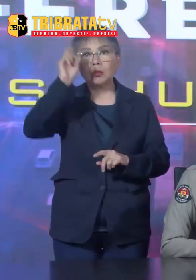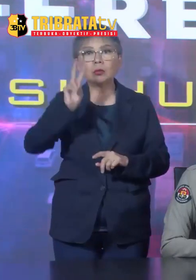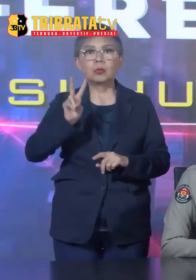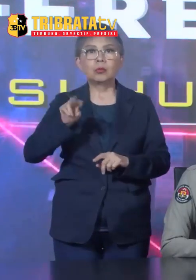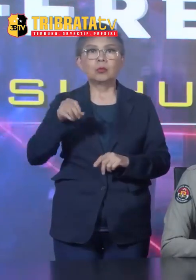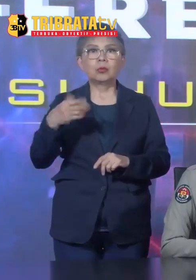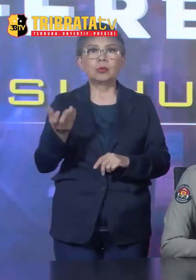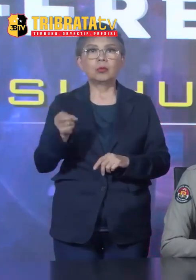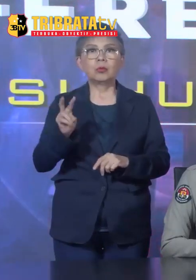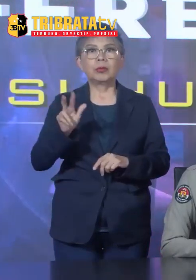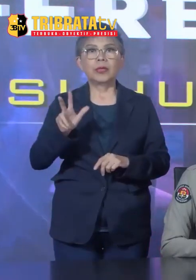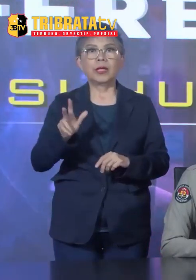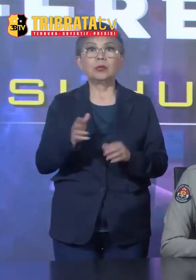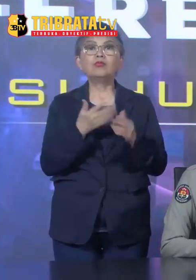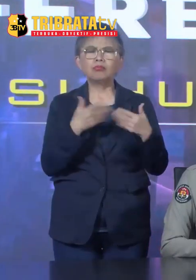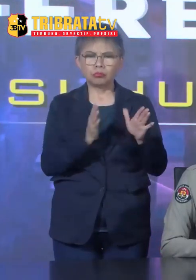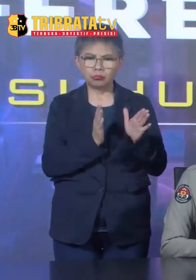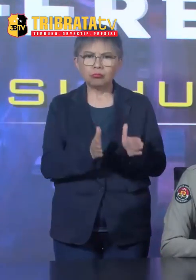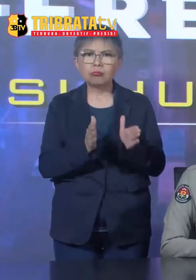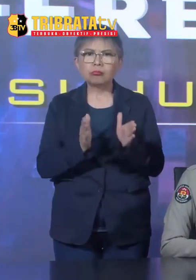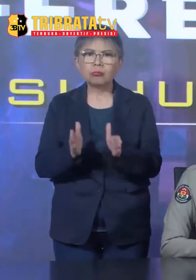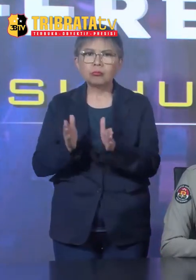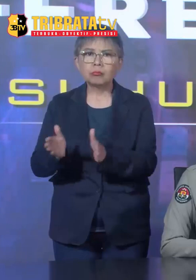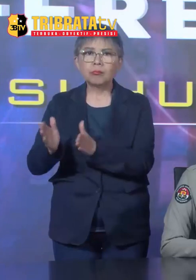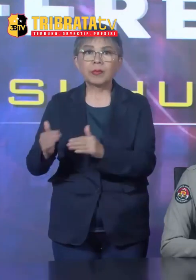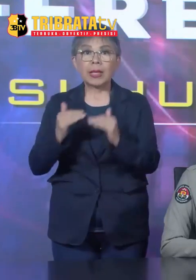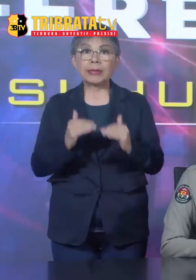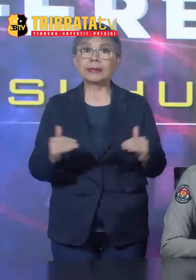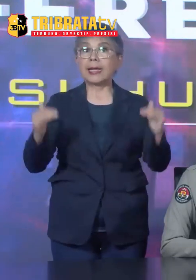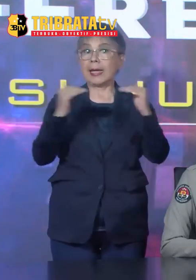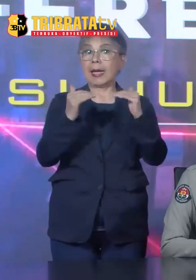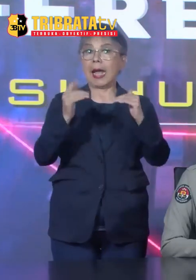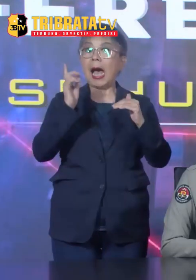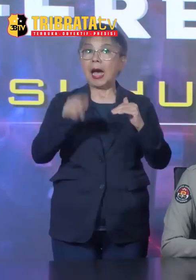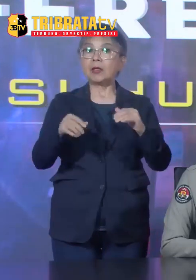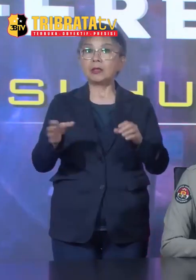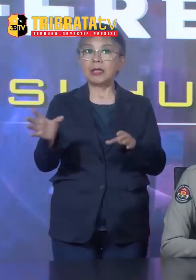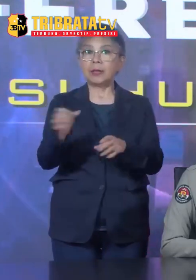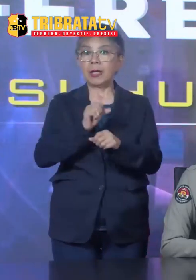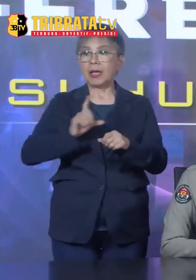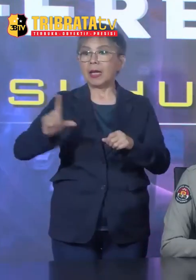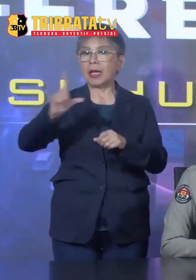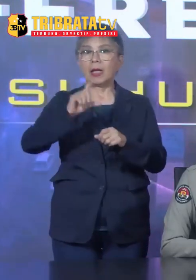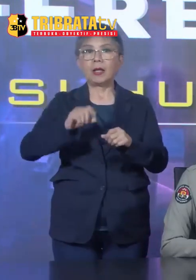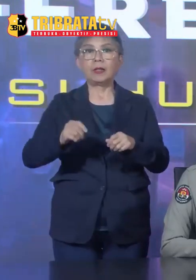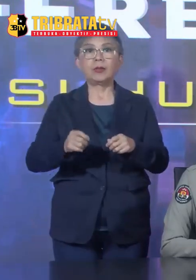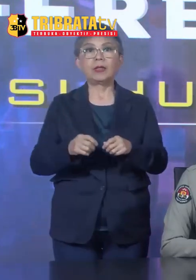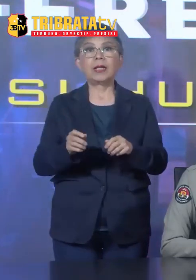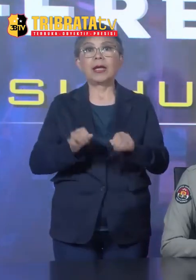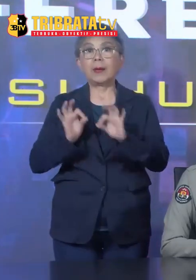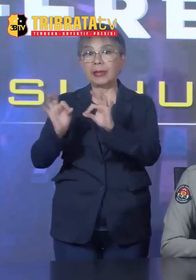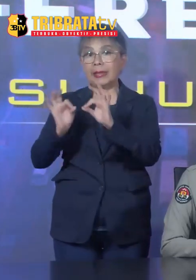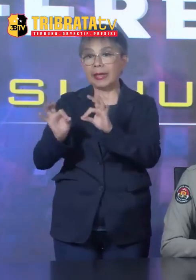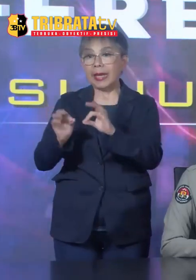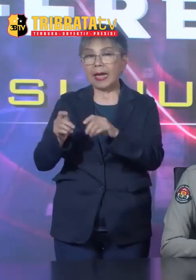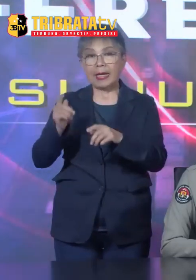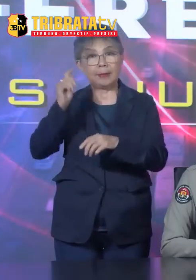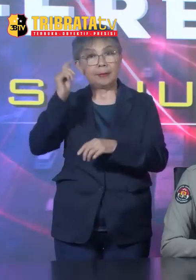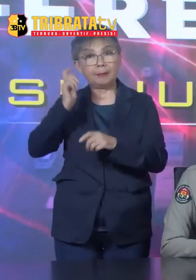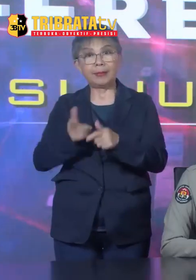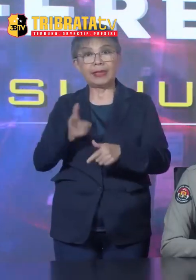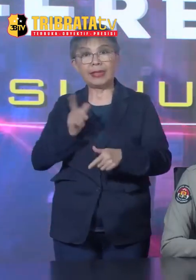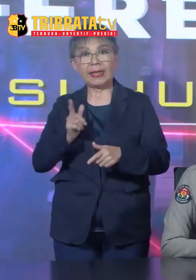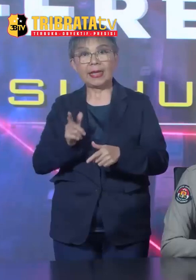tahun 2023 diatur suatu standarisasi yang harus dipenuhi oleh lembaga pelaksana